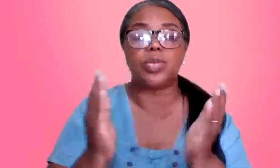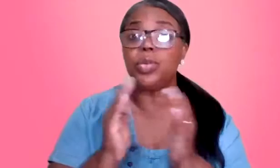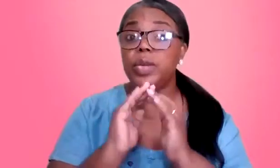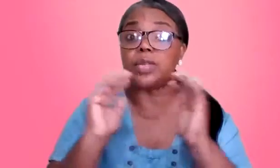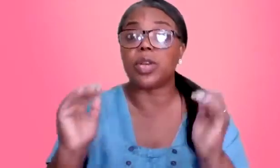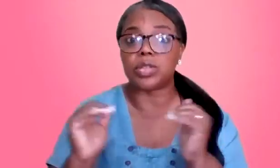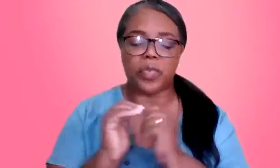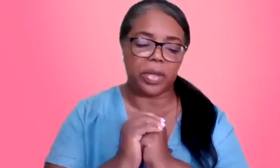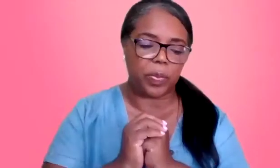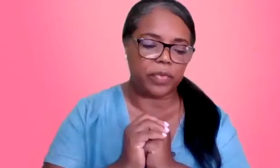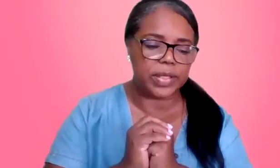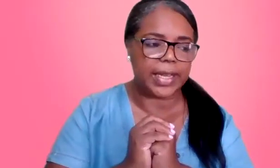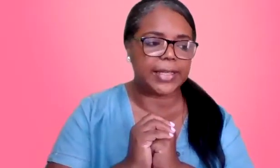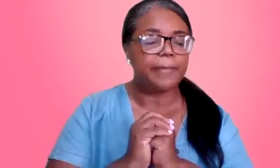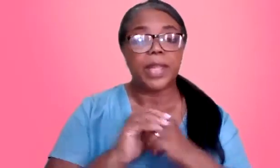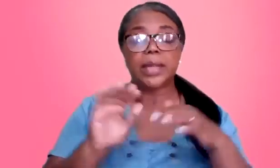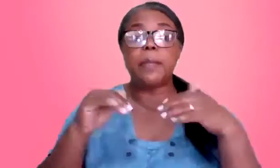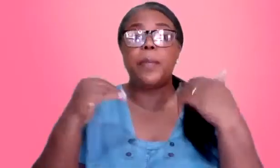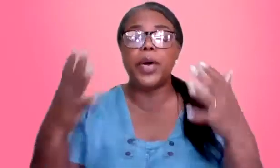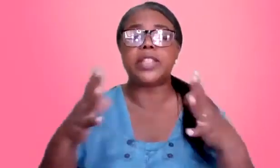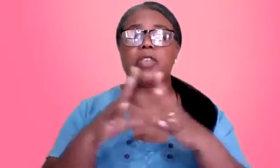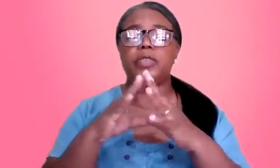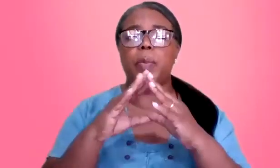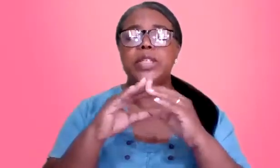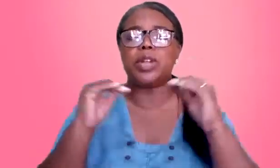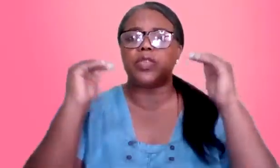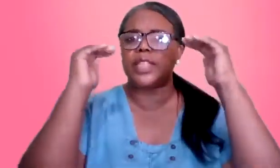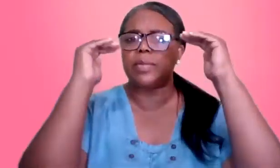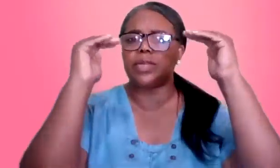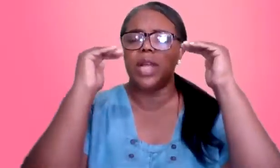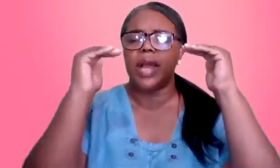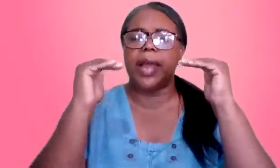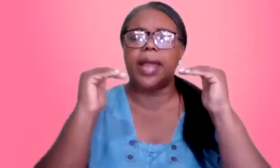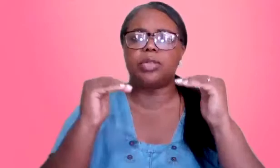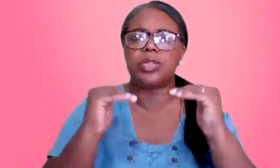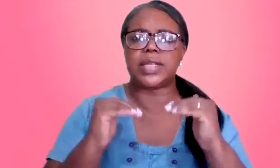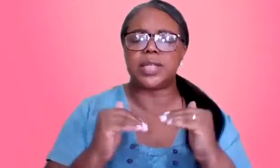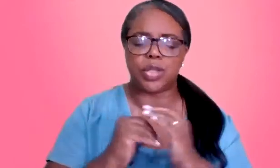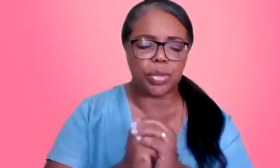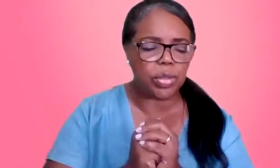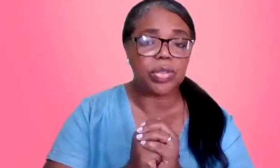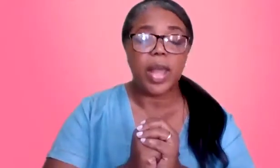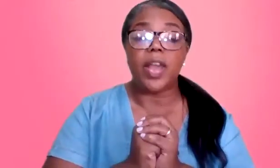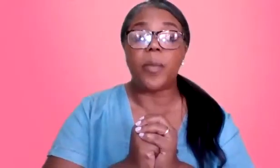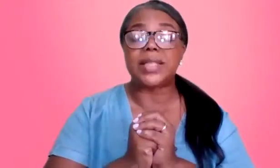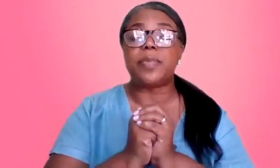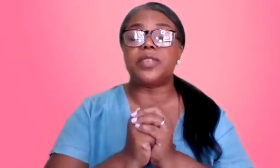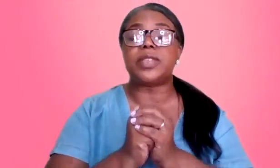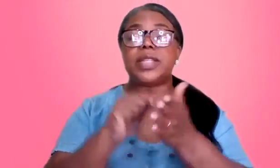tudo isso que eu estou falando para vocês. Depois que nós fizemos todos esses estudos, eu passei para vocês